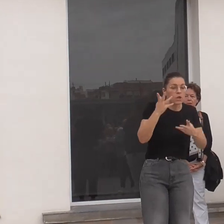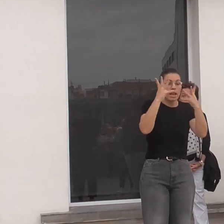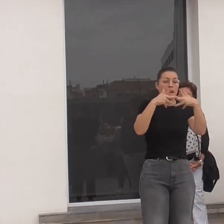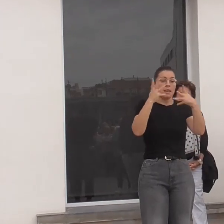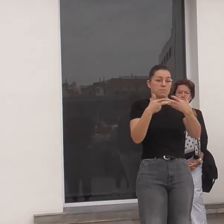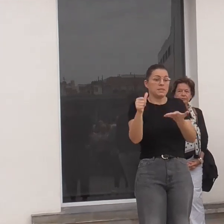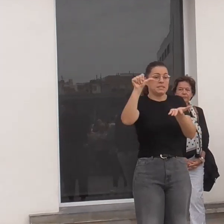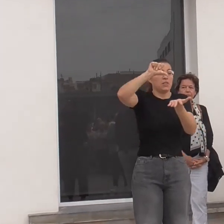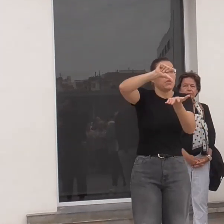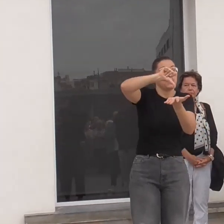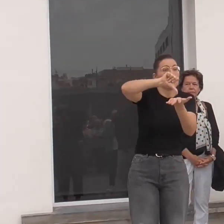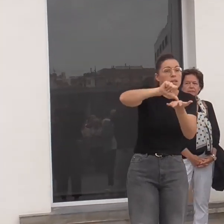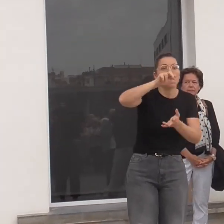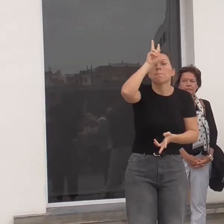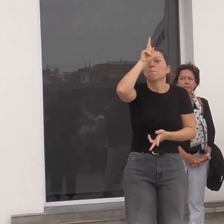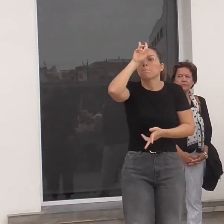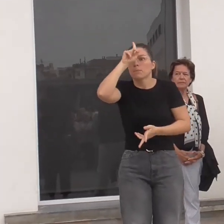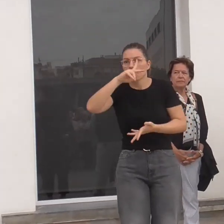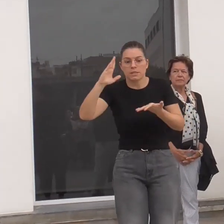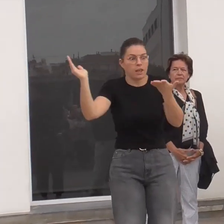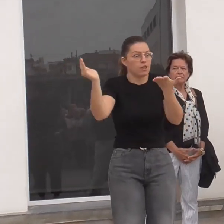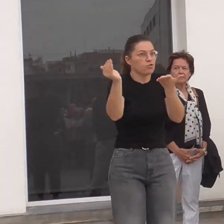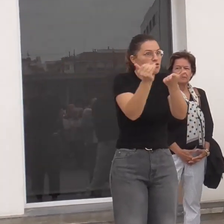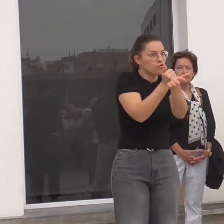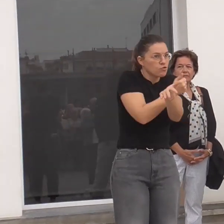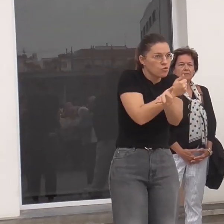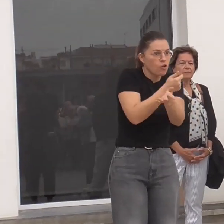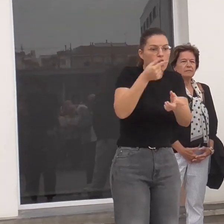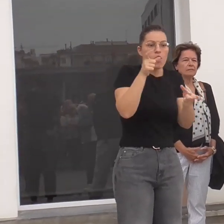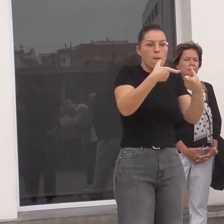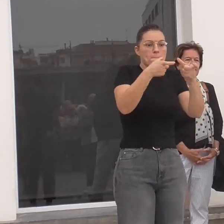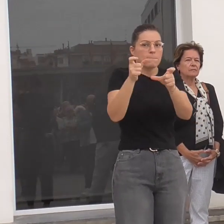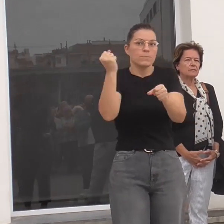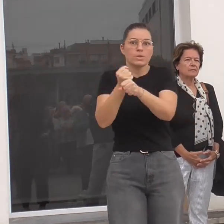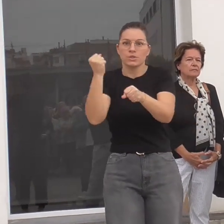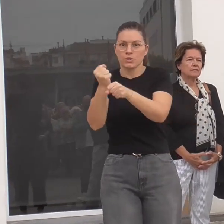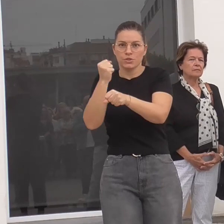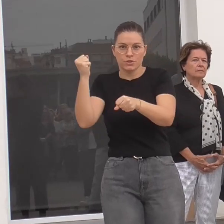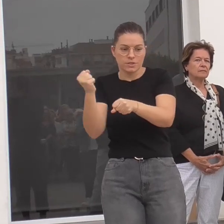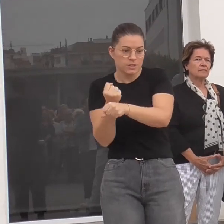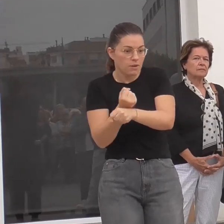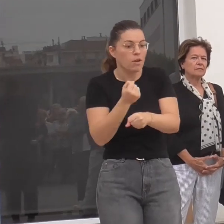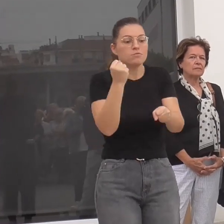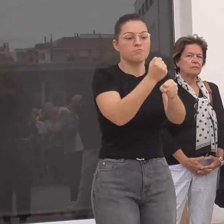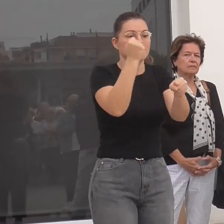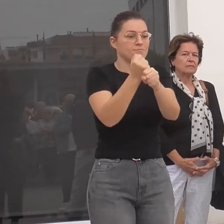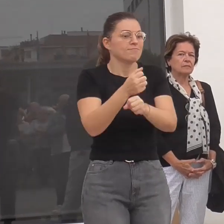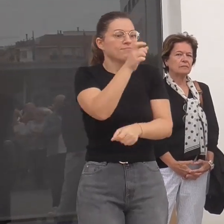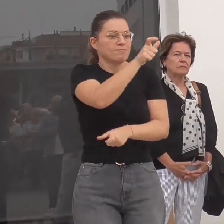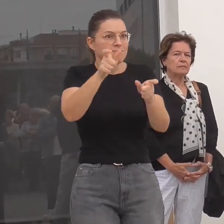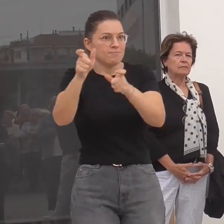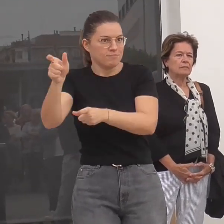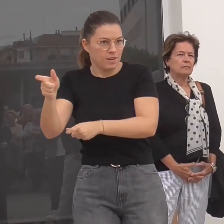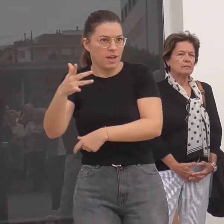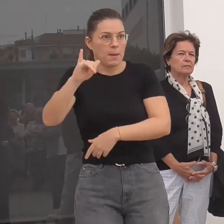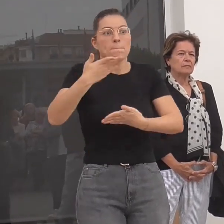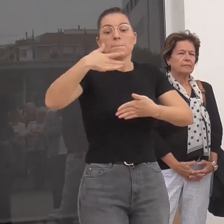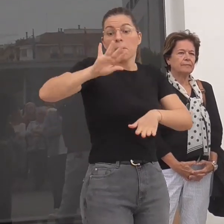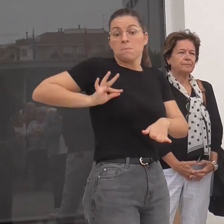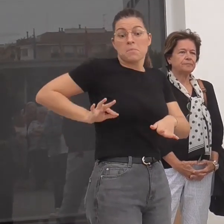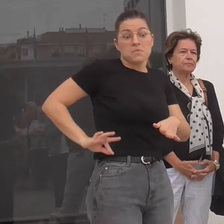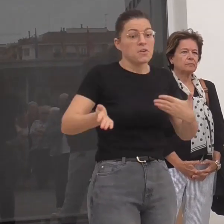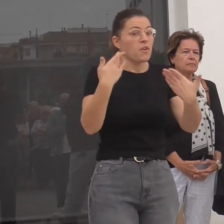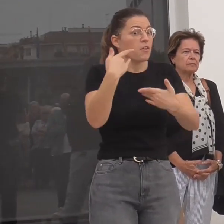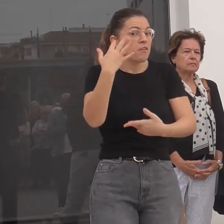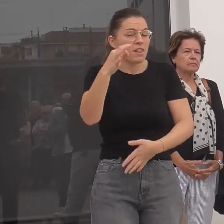administración central tendría que preocuparse de que estuvieran cubiertas todas las opciones. Pero no es cierto que no haya profesionales,